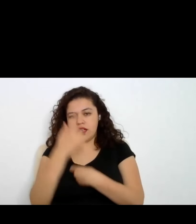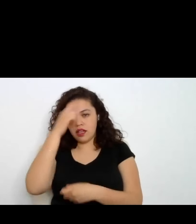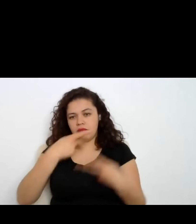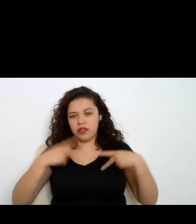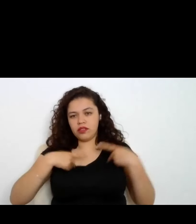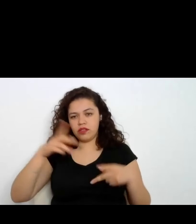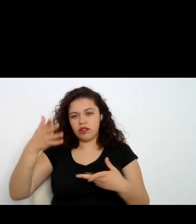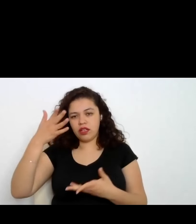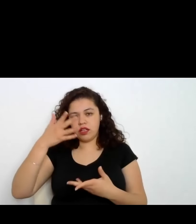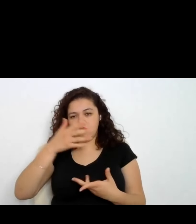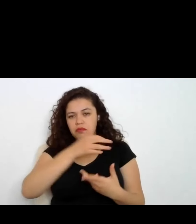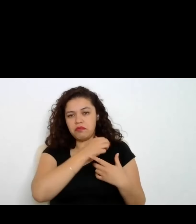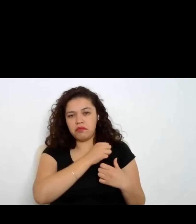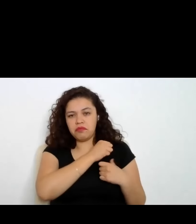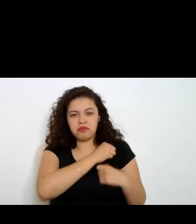titulares.